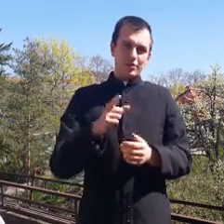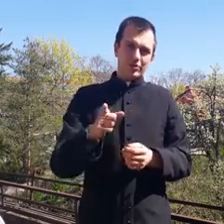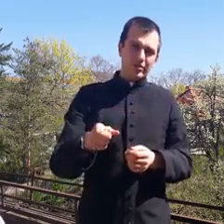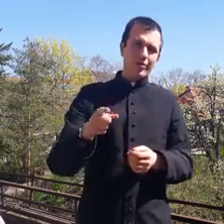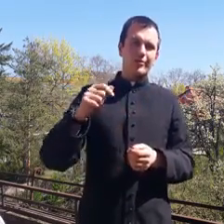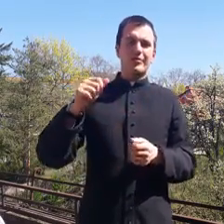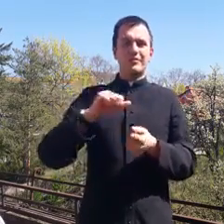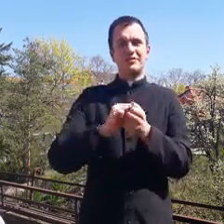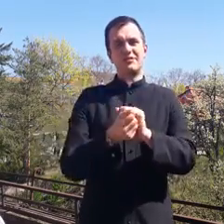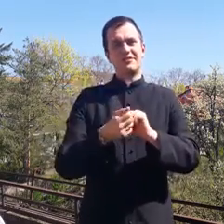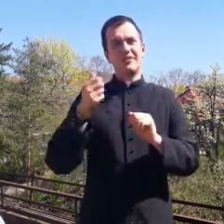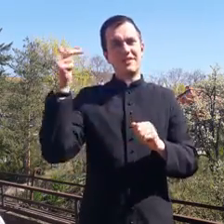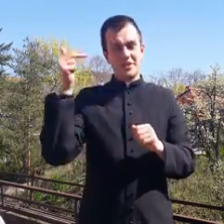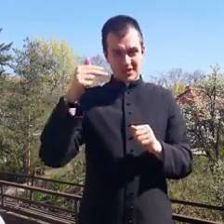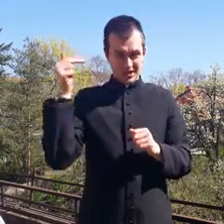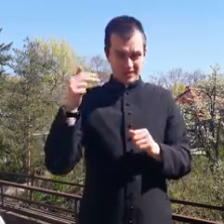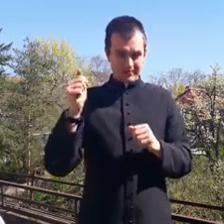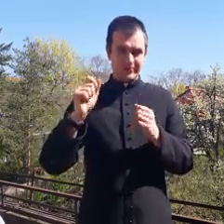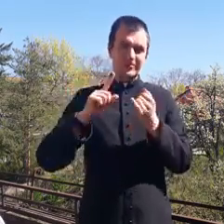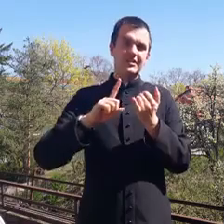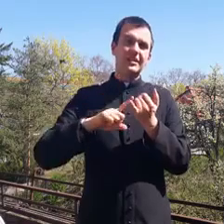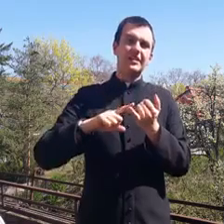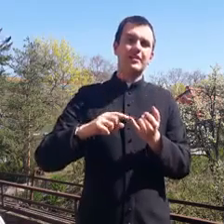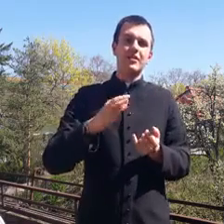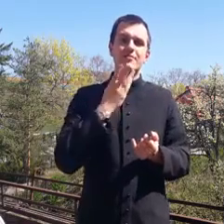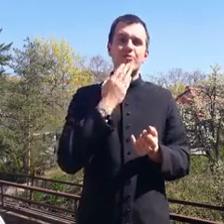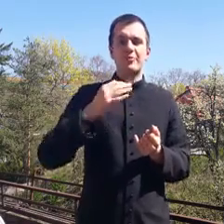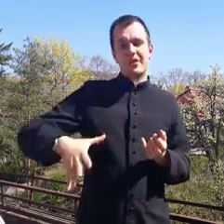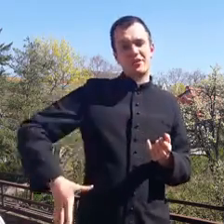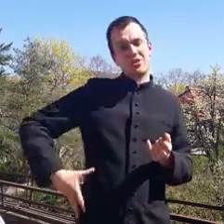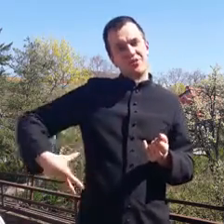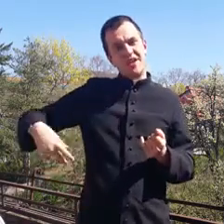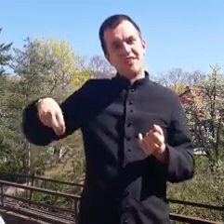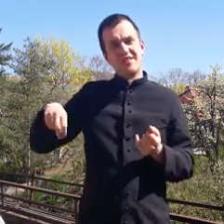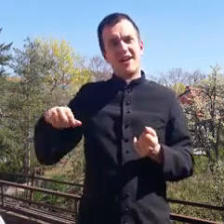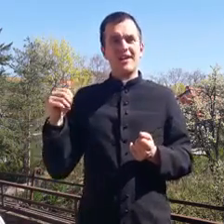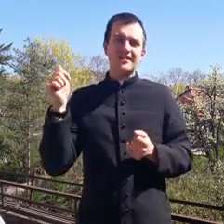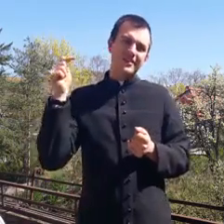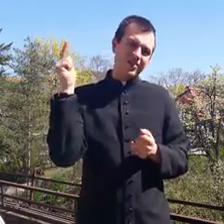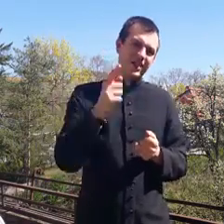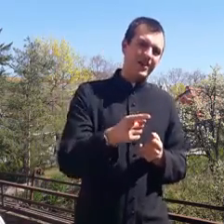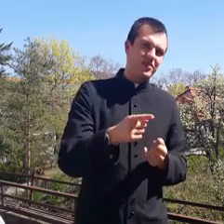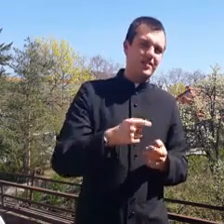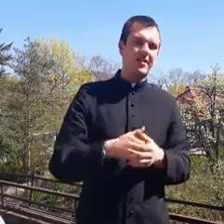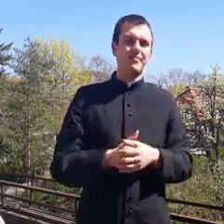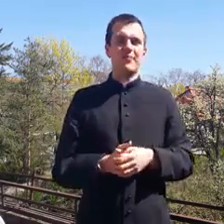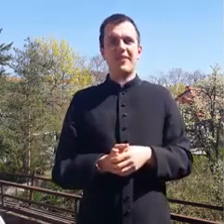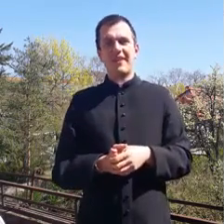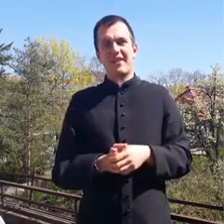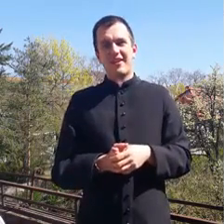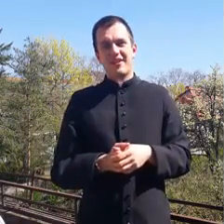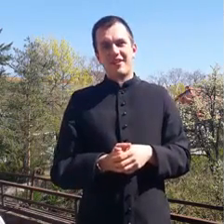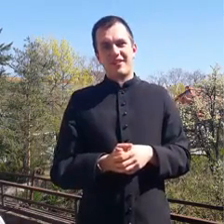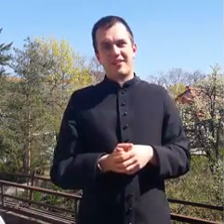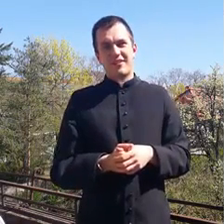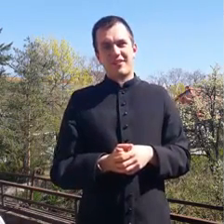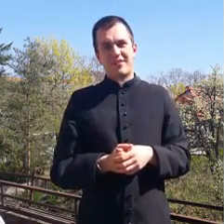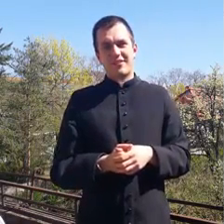to są w niedziele i mówimy święta nakazane w